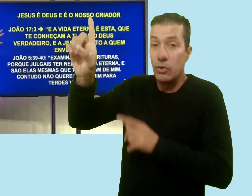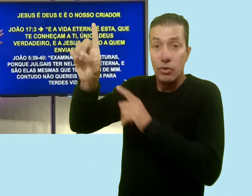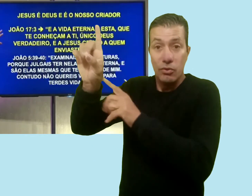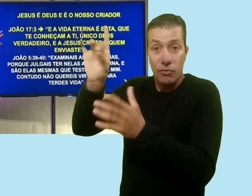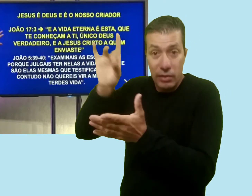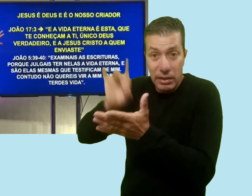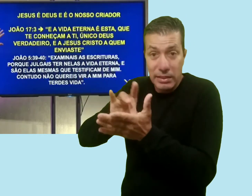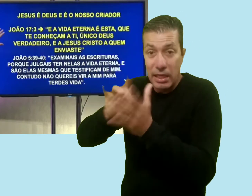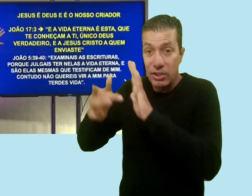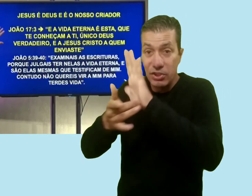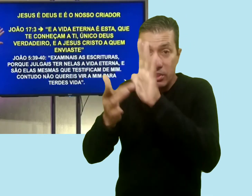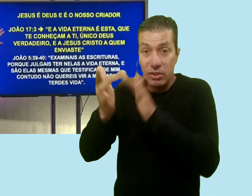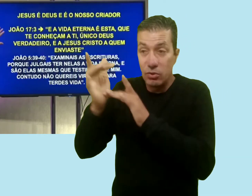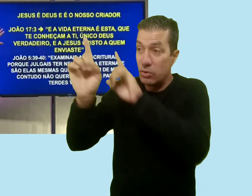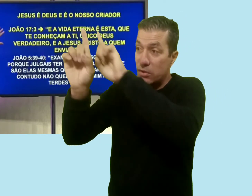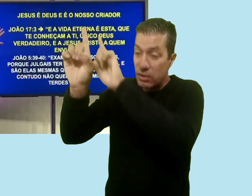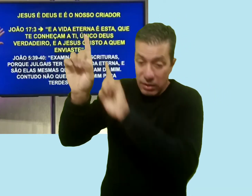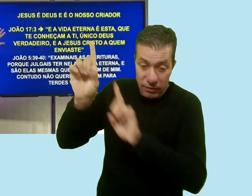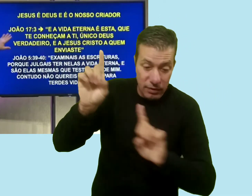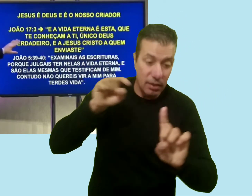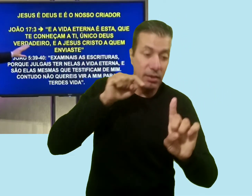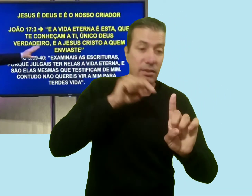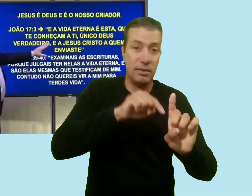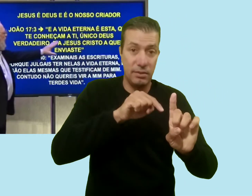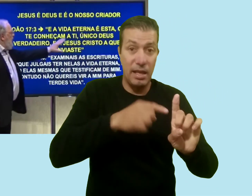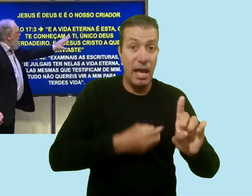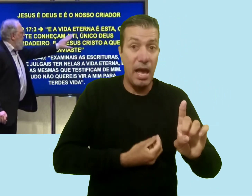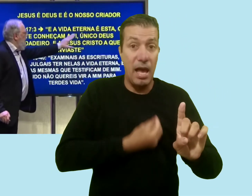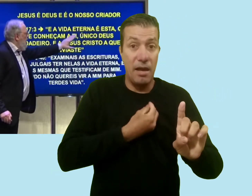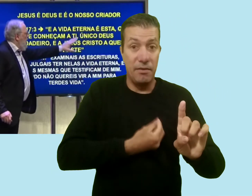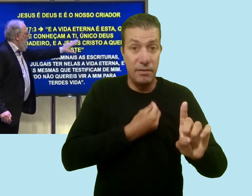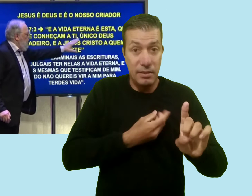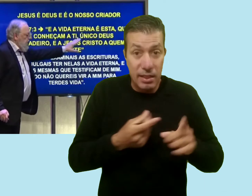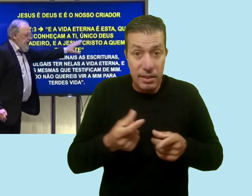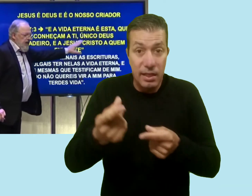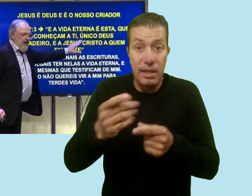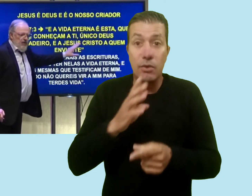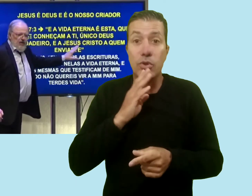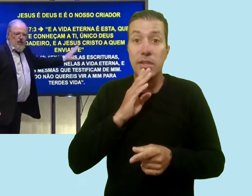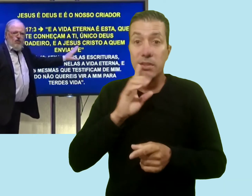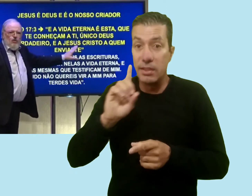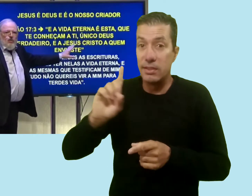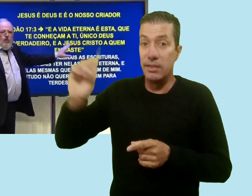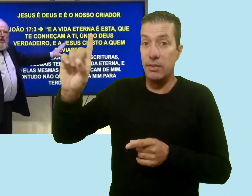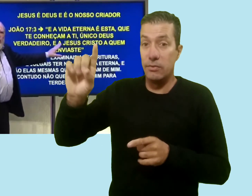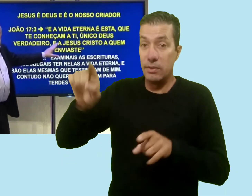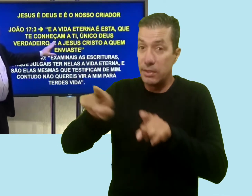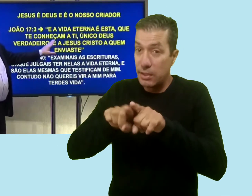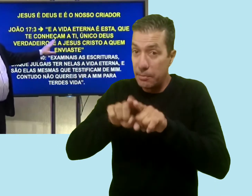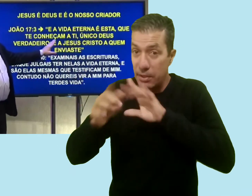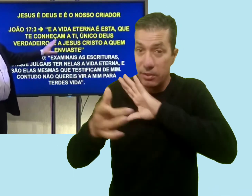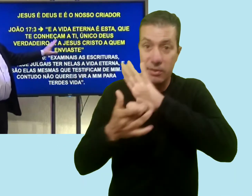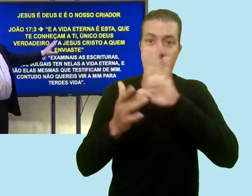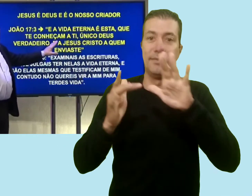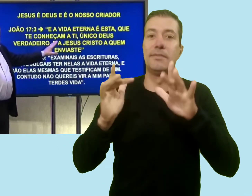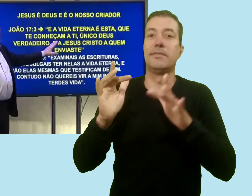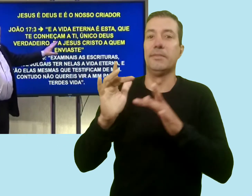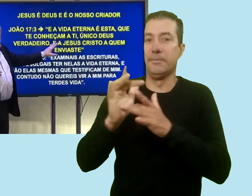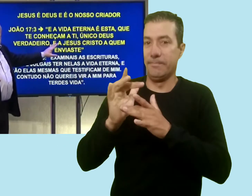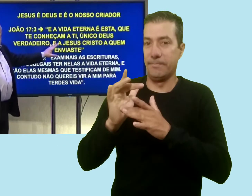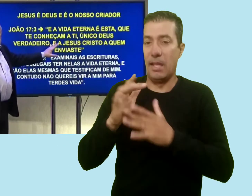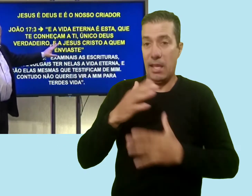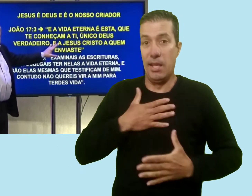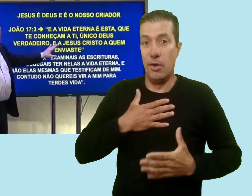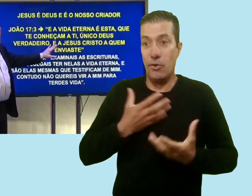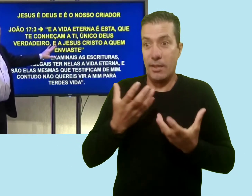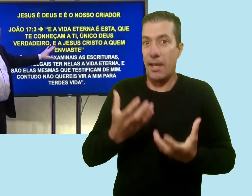Cristo, a quem enviaste. Então a vida eterna é conhecer Deus e Jesus. Eu não sei se você quer a vida eterna,